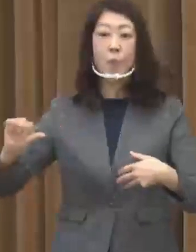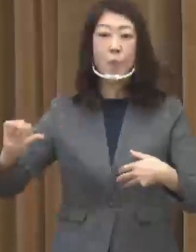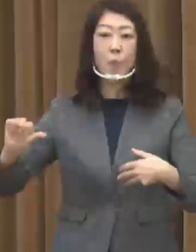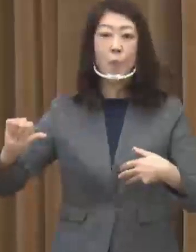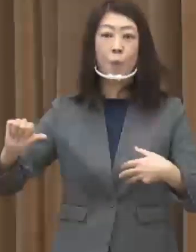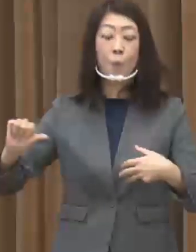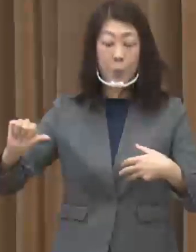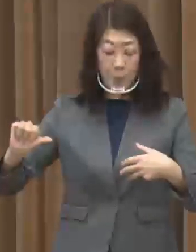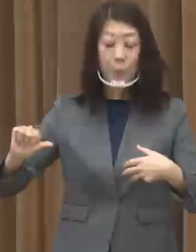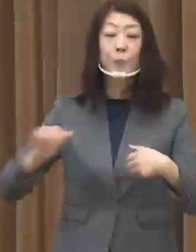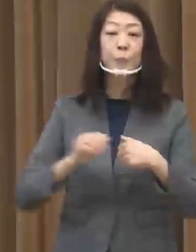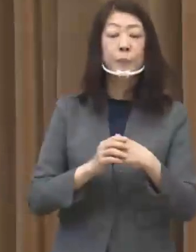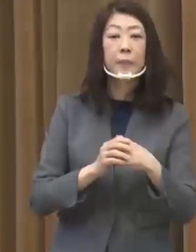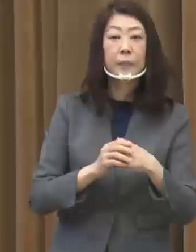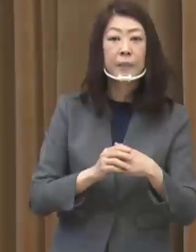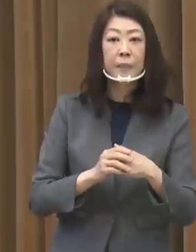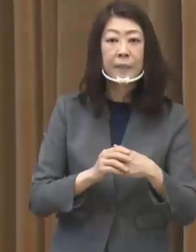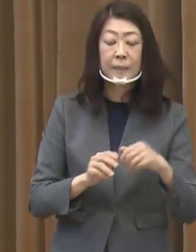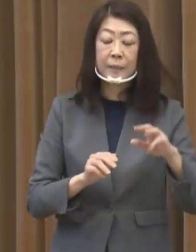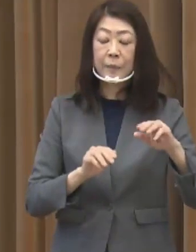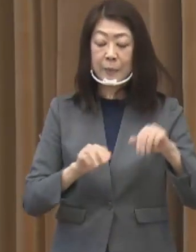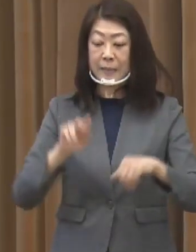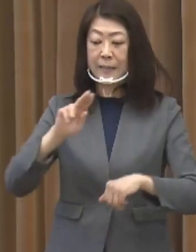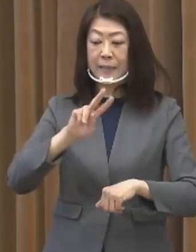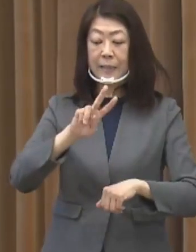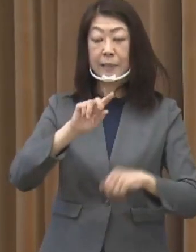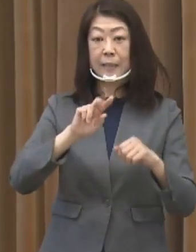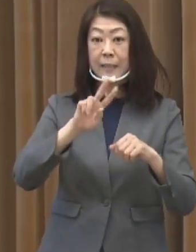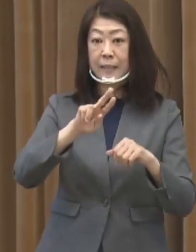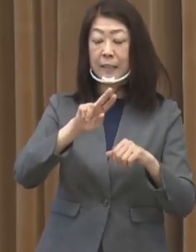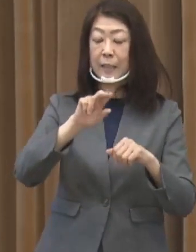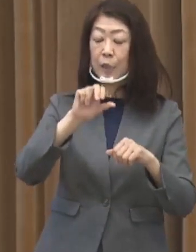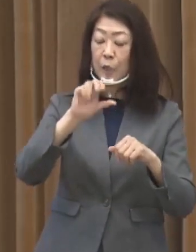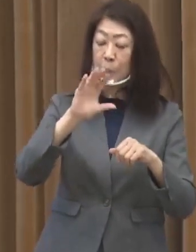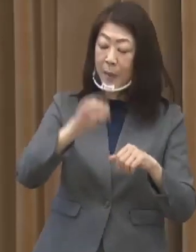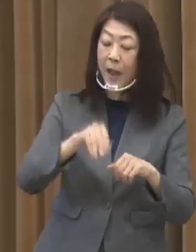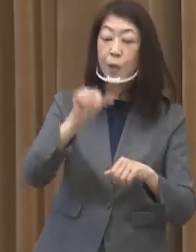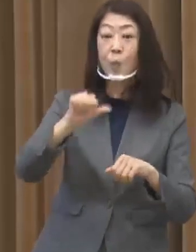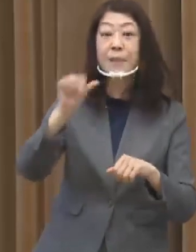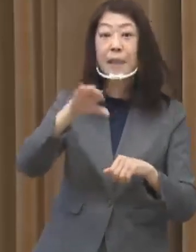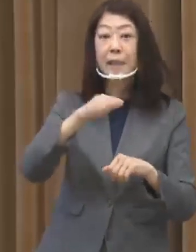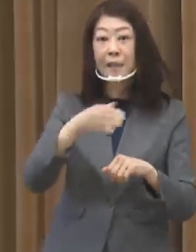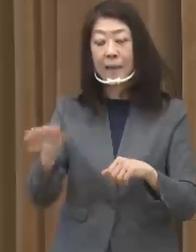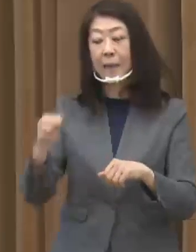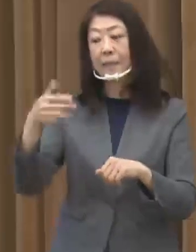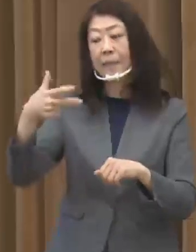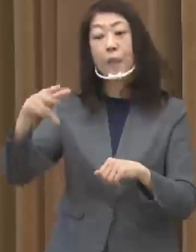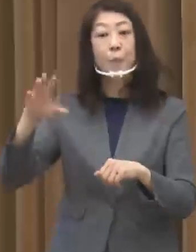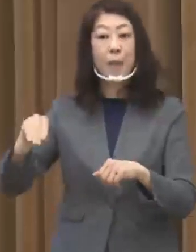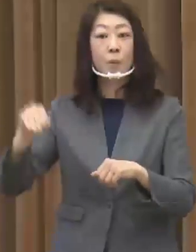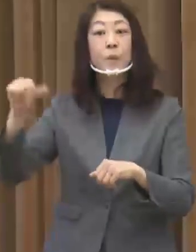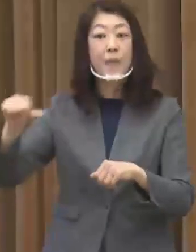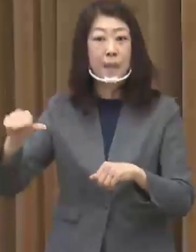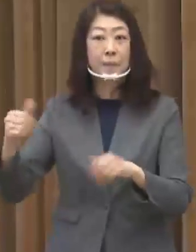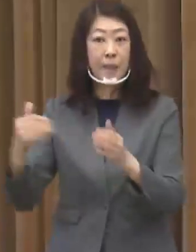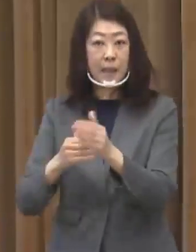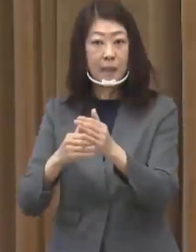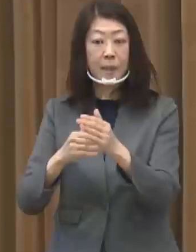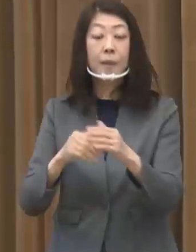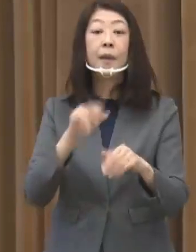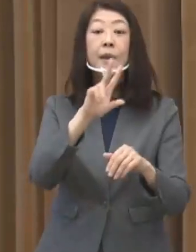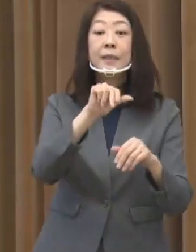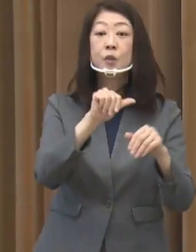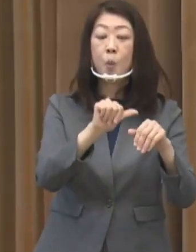8.3 万から25万円の場合には2万5000円から7万5000円を売上高に応じて、そして25万円超の場合